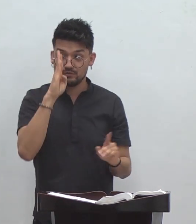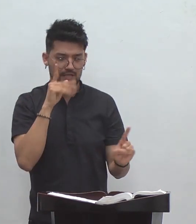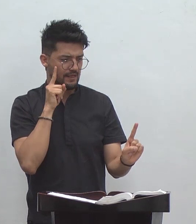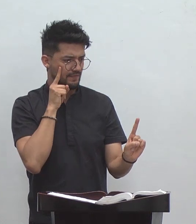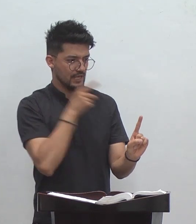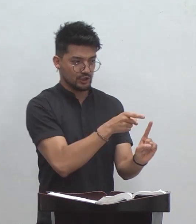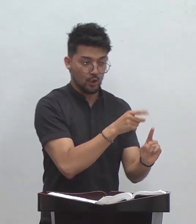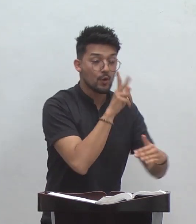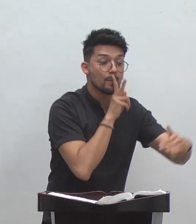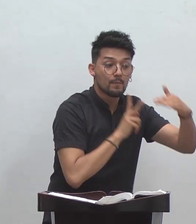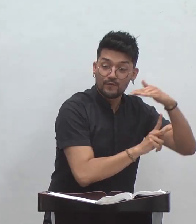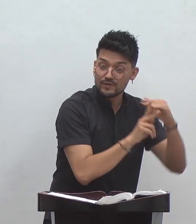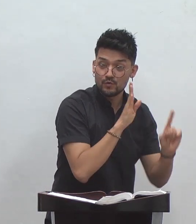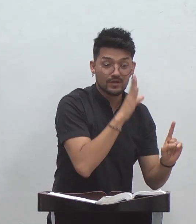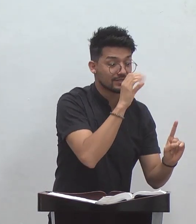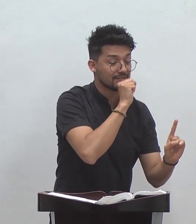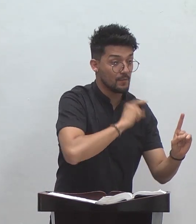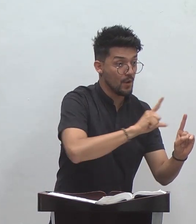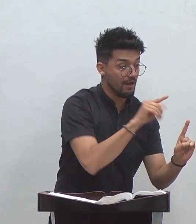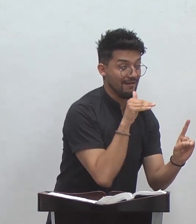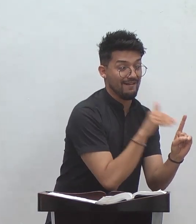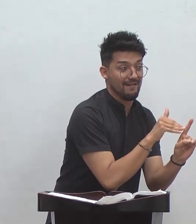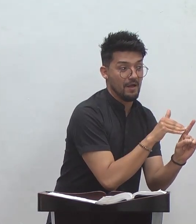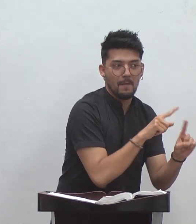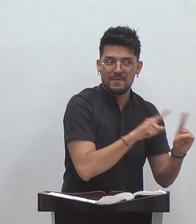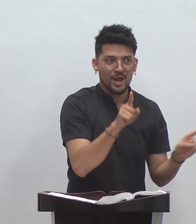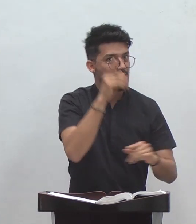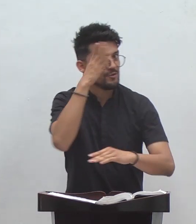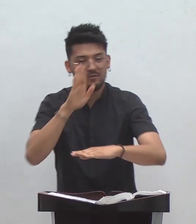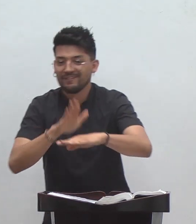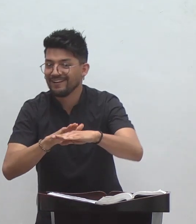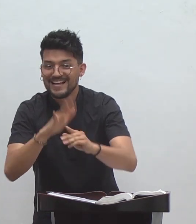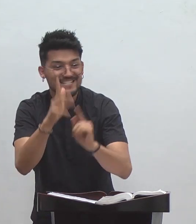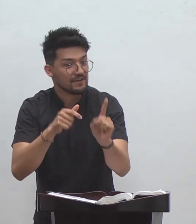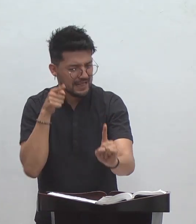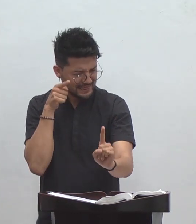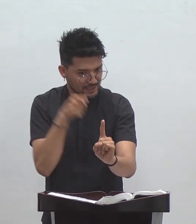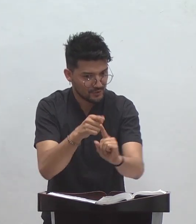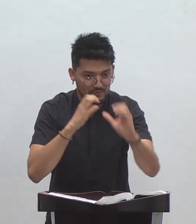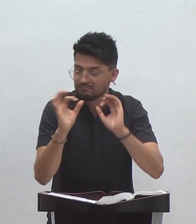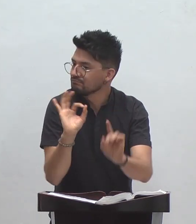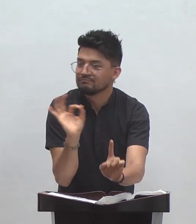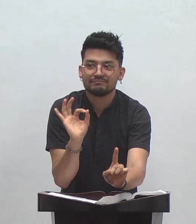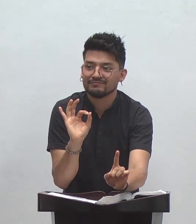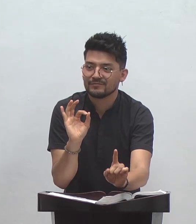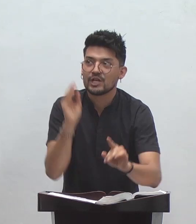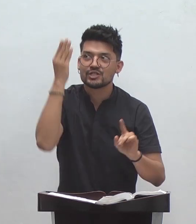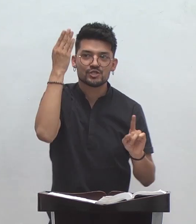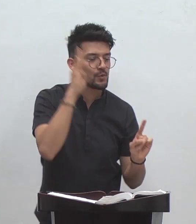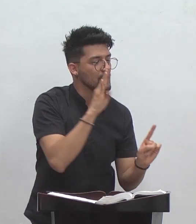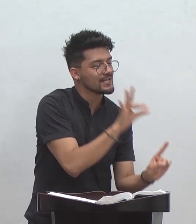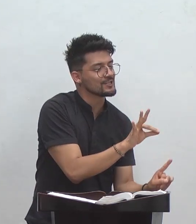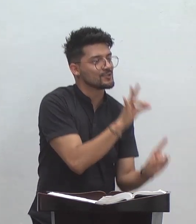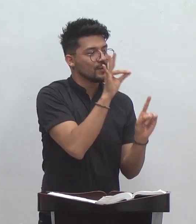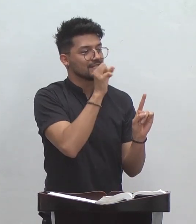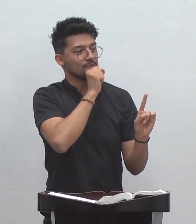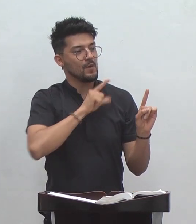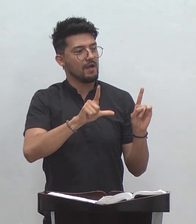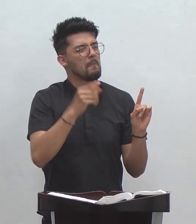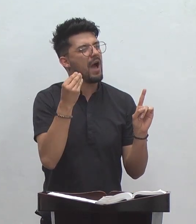pero lo hace de diferente forma. Cuando llama al profeta Samuel, lo llama directamente, audiblemente, pero cuando lo hace con David, Dios usa